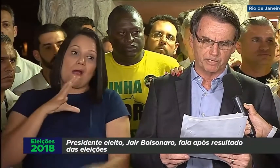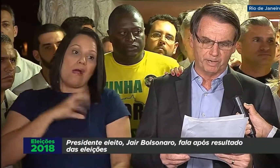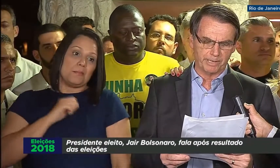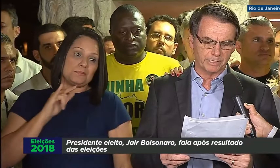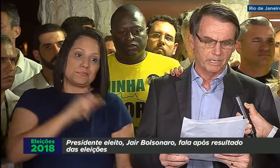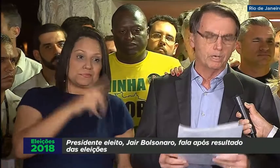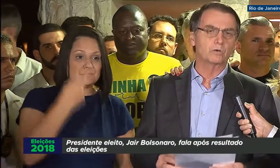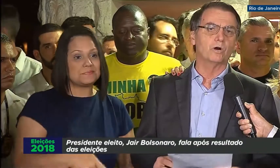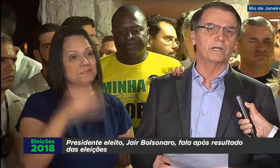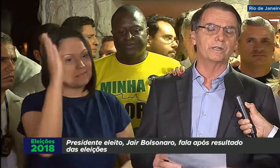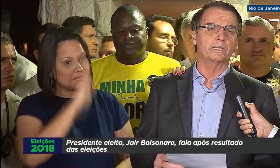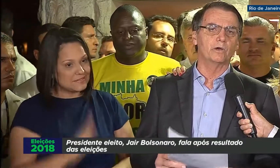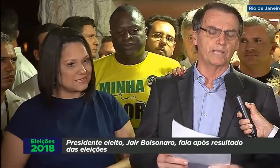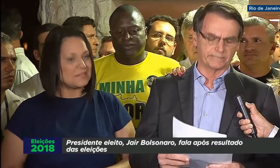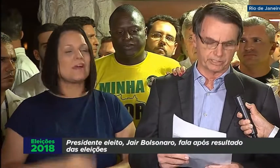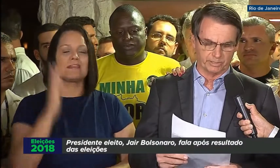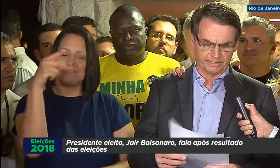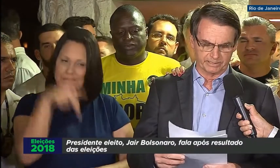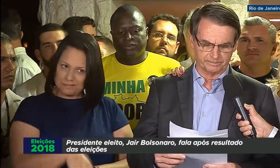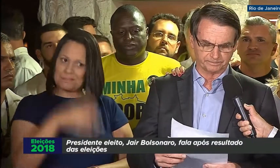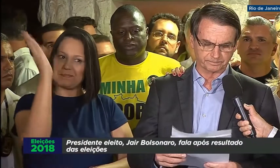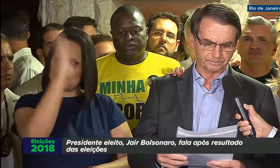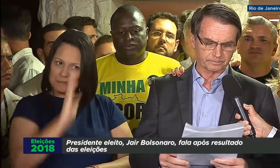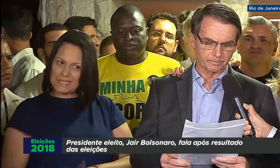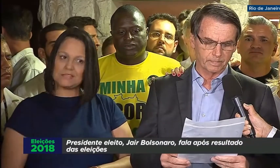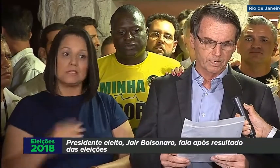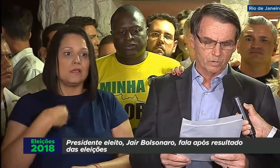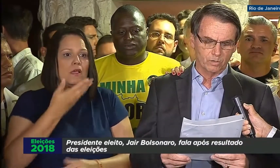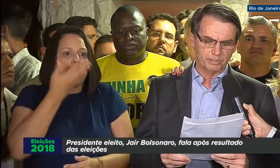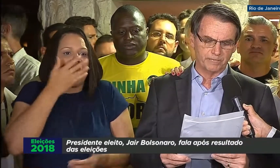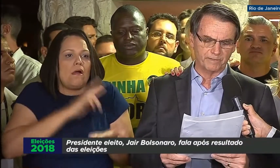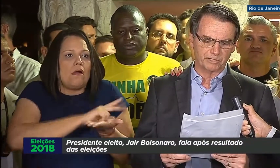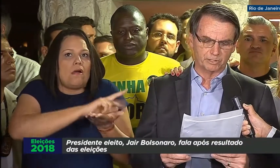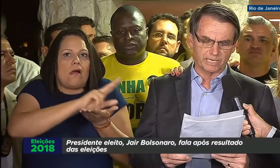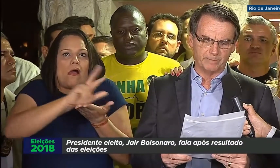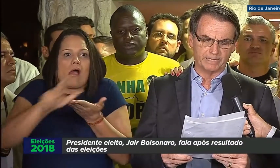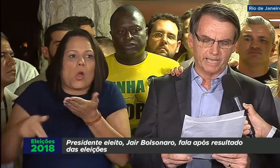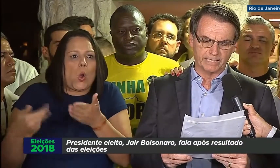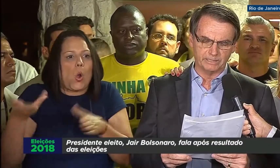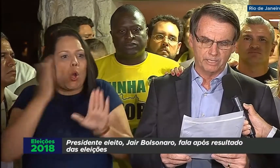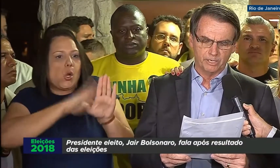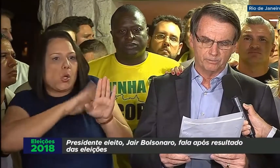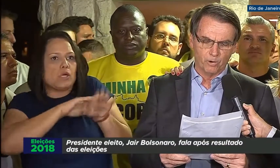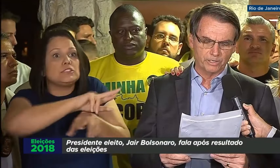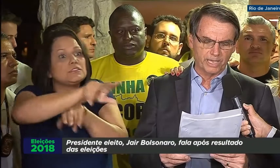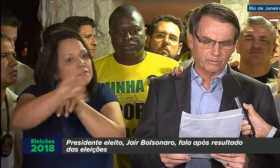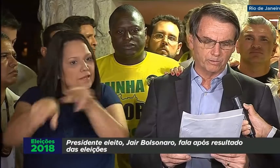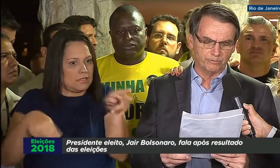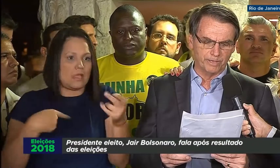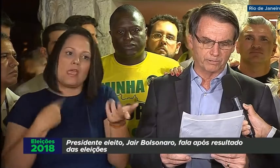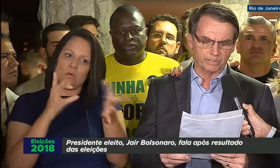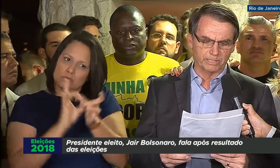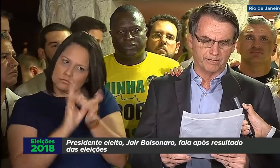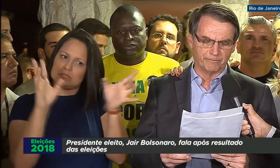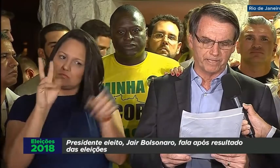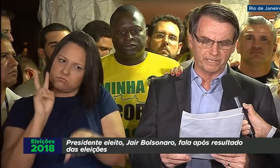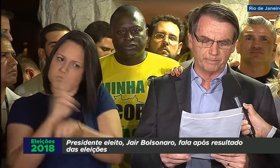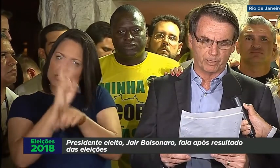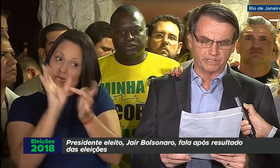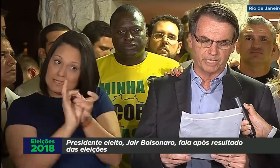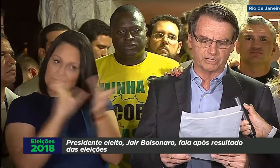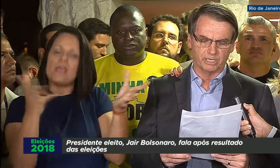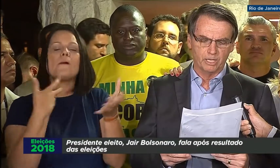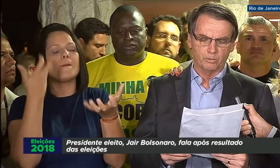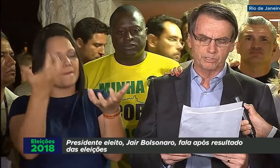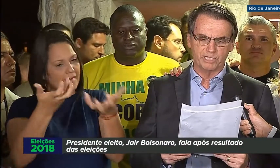diversas opiniões, cores e orientações. Como defensor da liberdade, vou guiar um governo que defenda